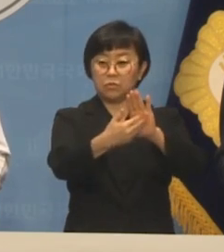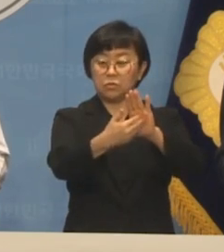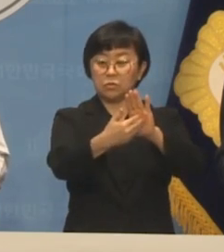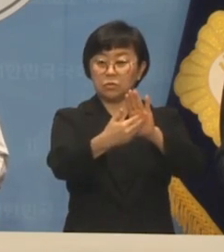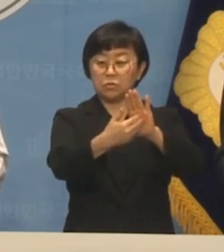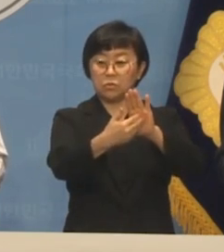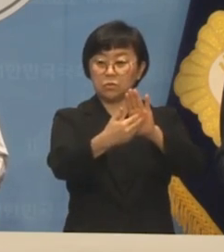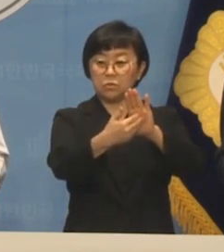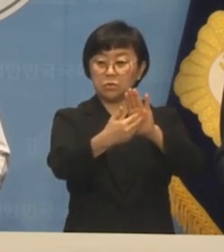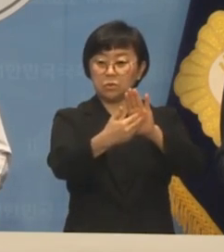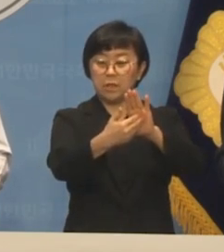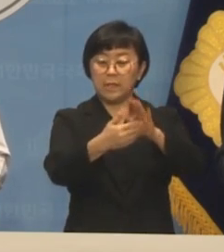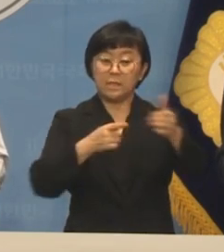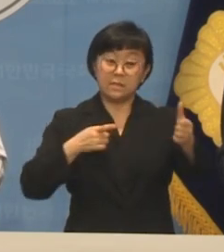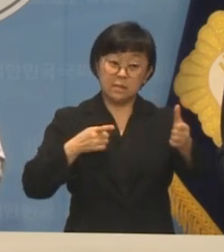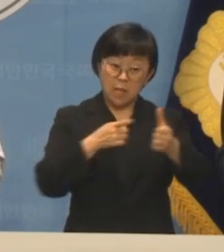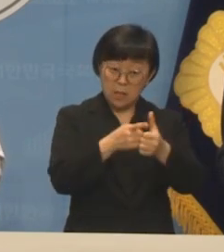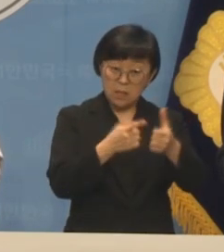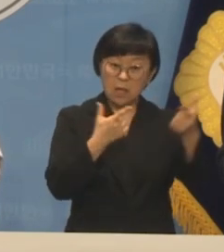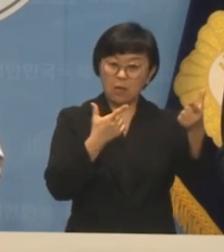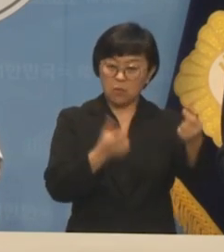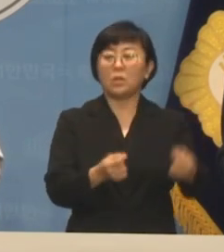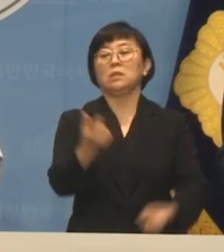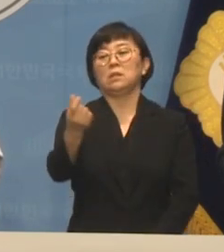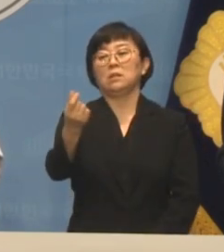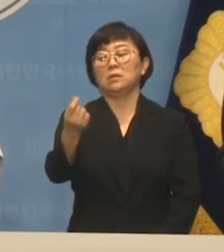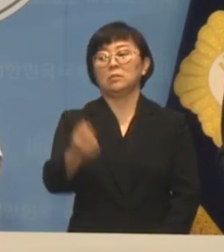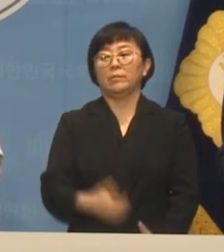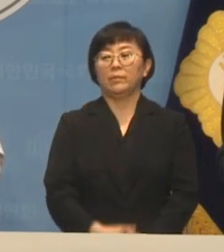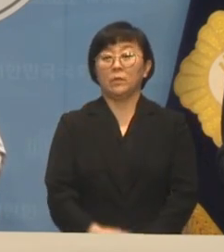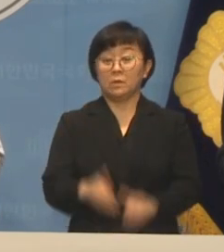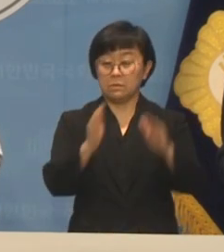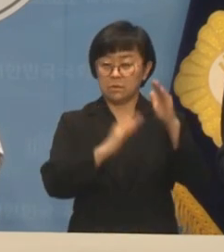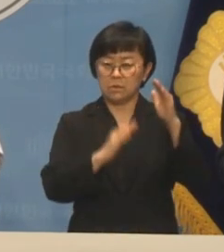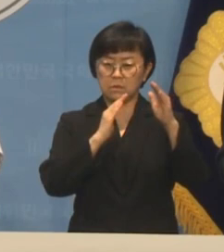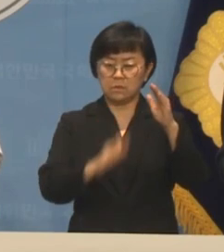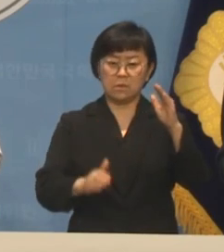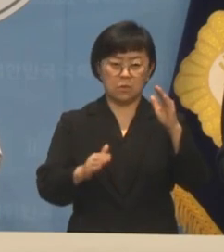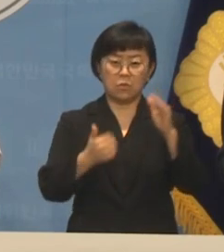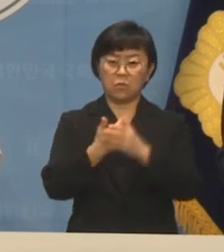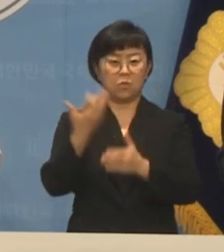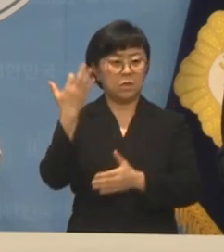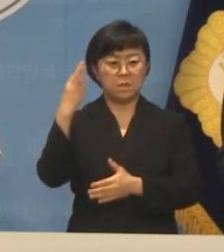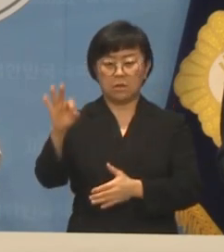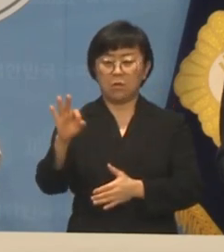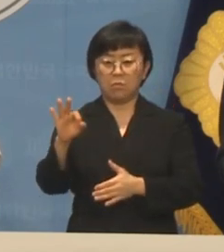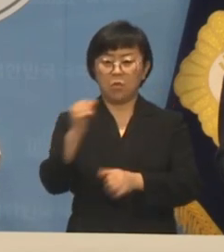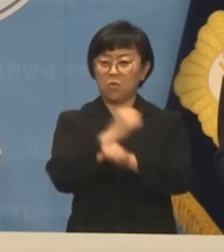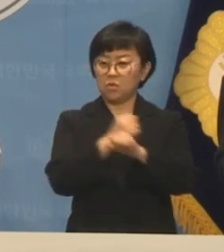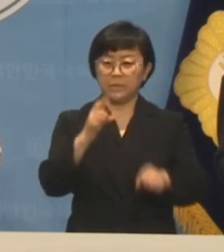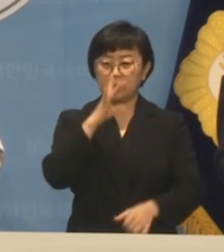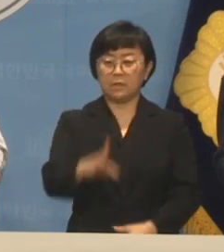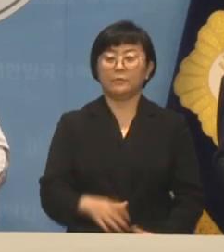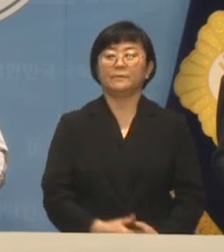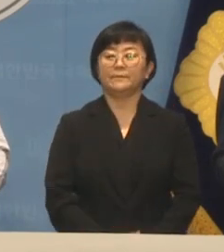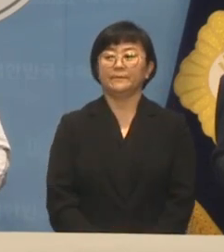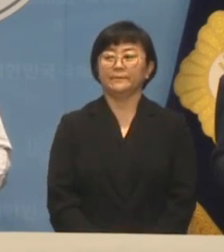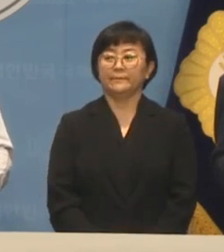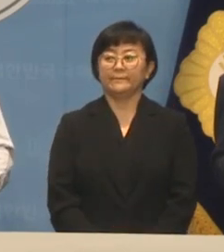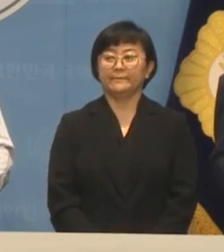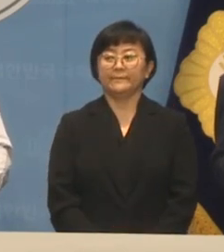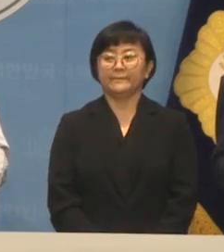것은 살인행위이자 폐륜입니다. 결코 용납되어서는 안 된다고 생각합니다.